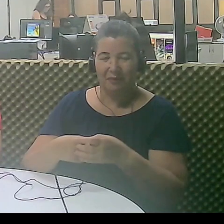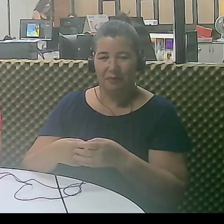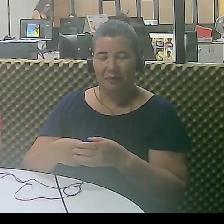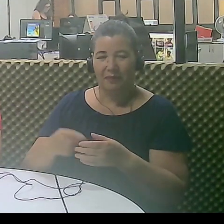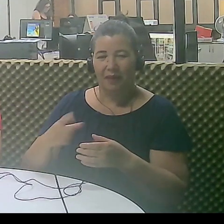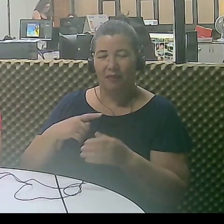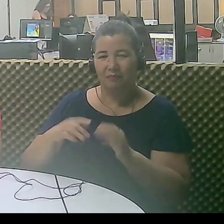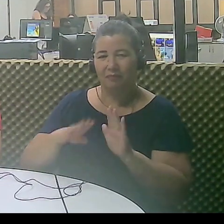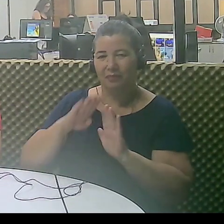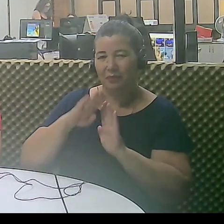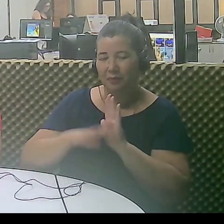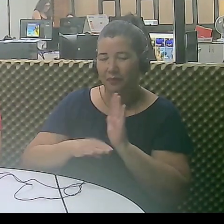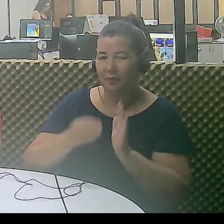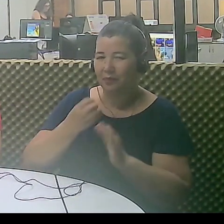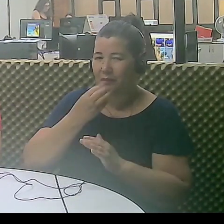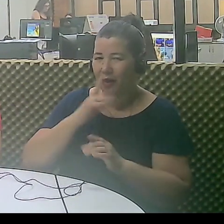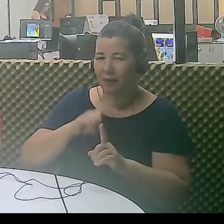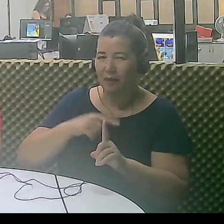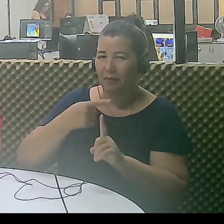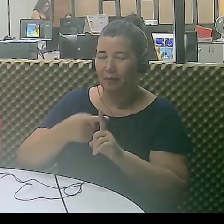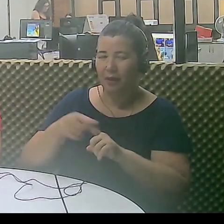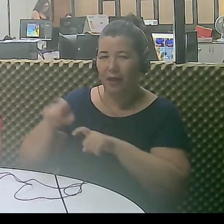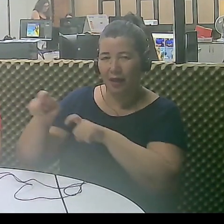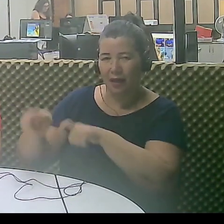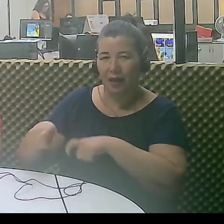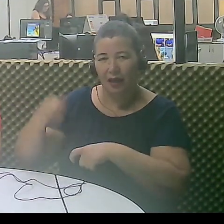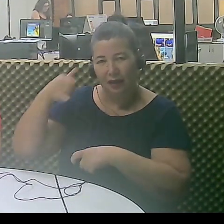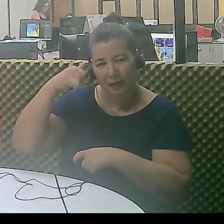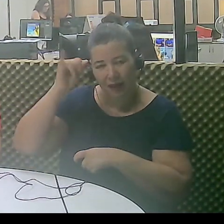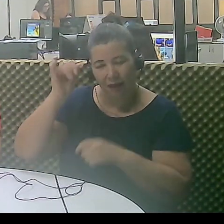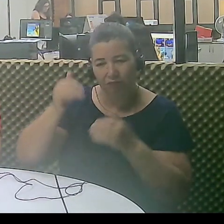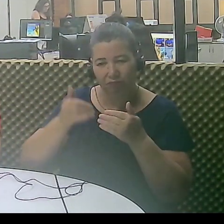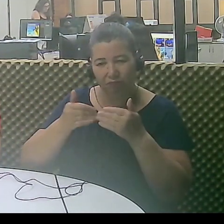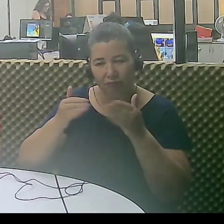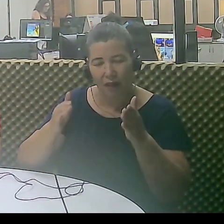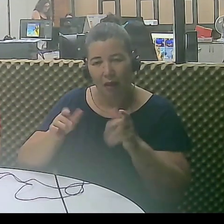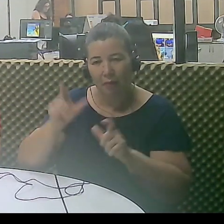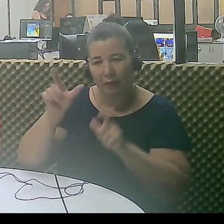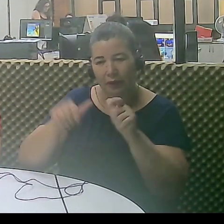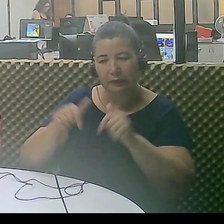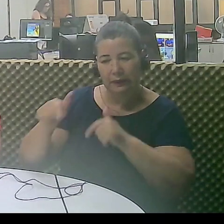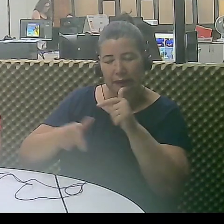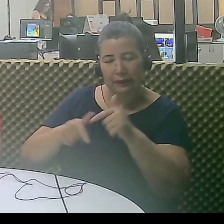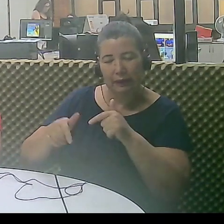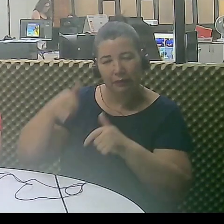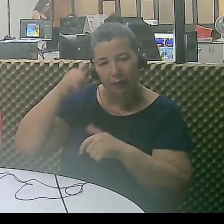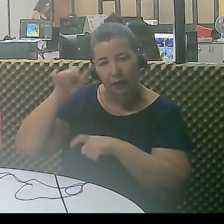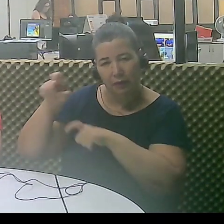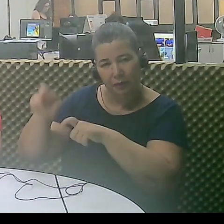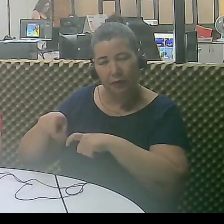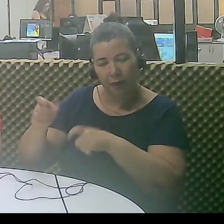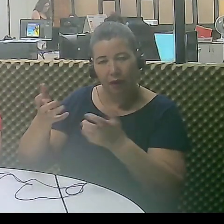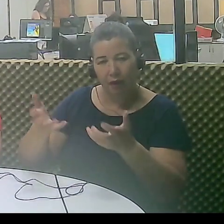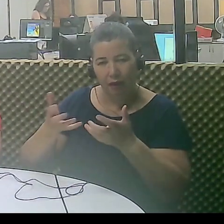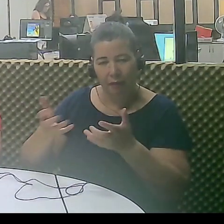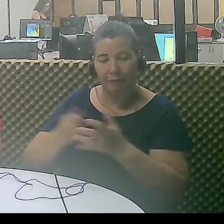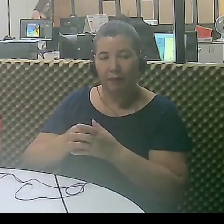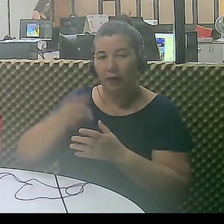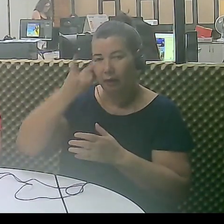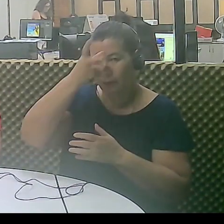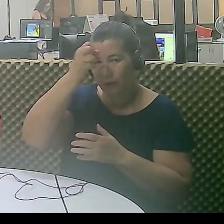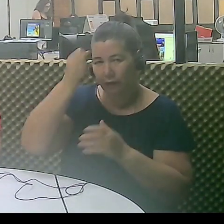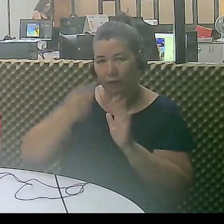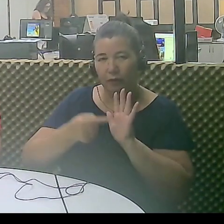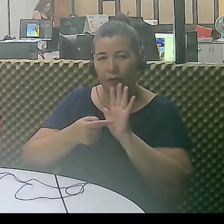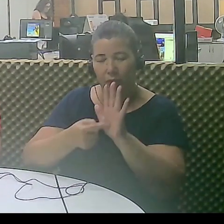Programa Bem Mais Agro abre chamamento público para pequenos produtores rurais interessados. Prefeitura apresenta a